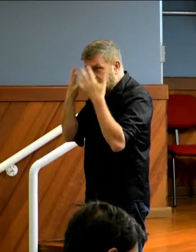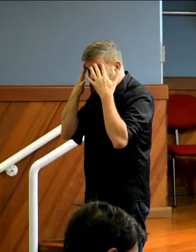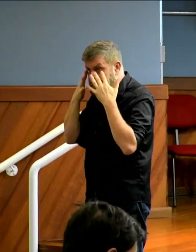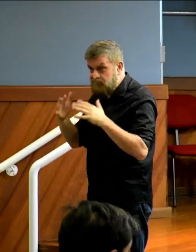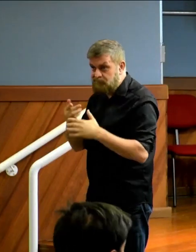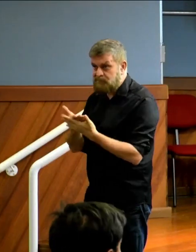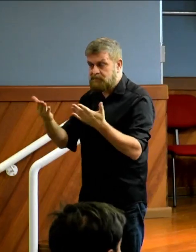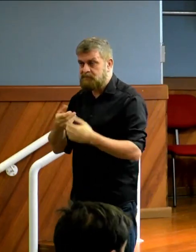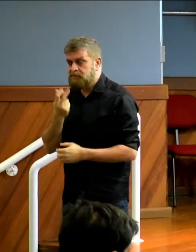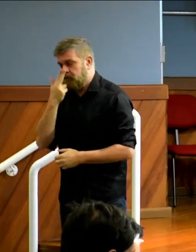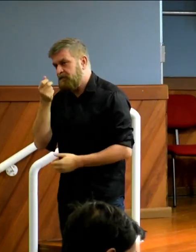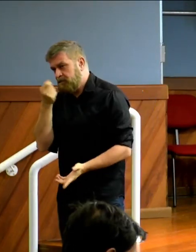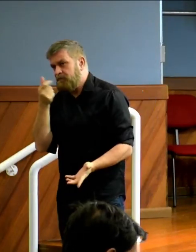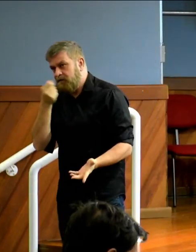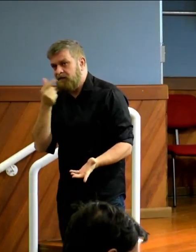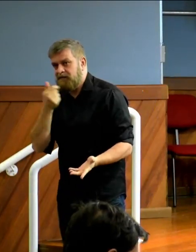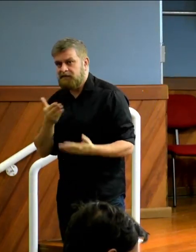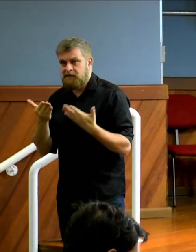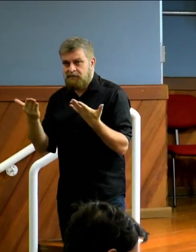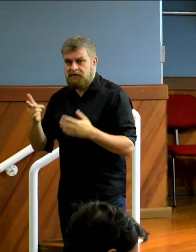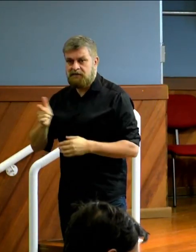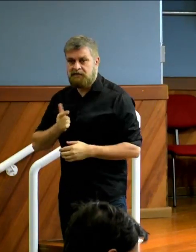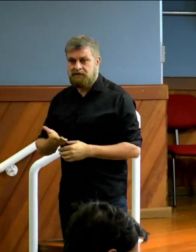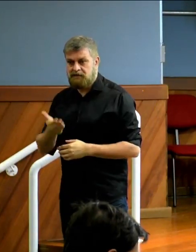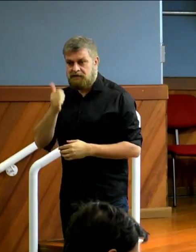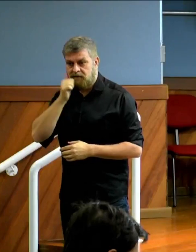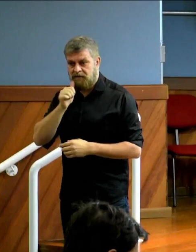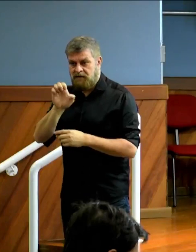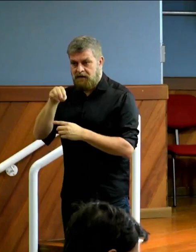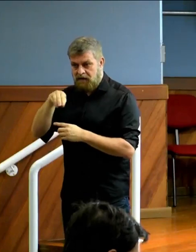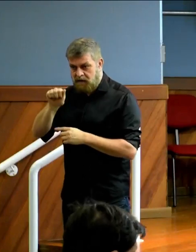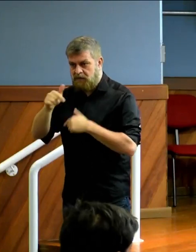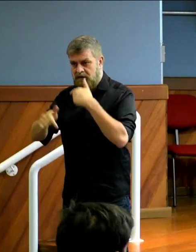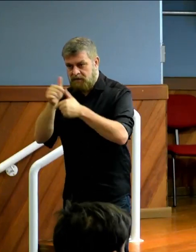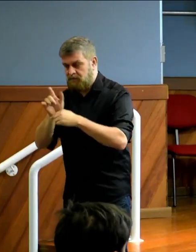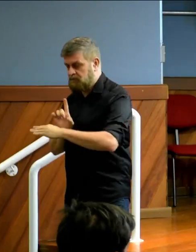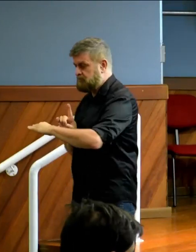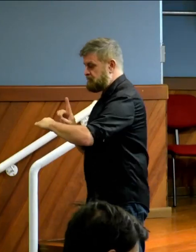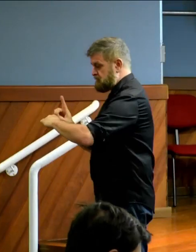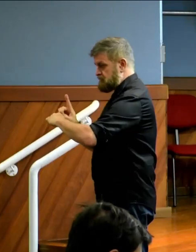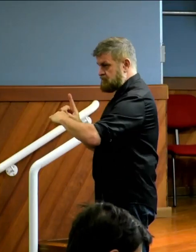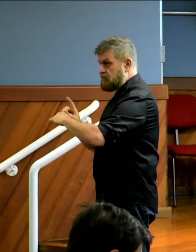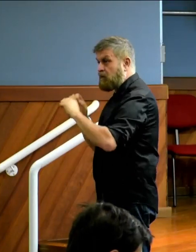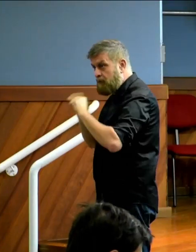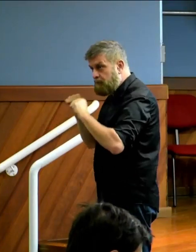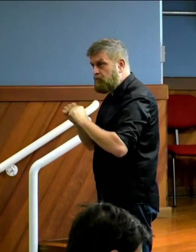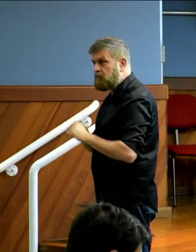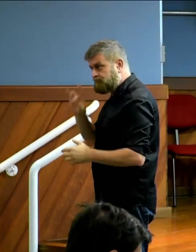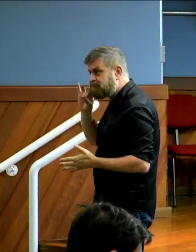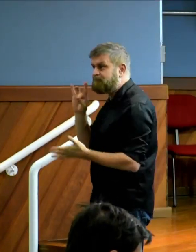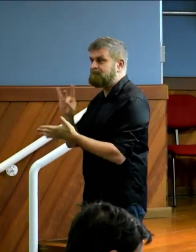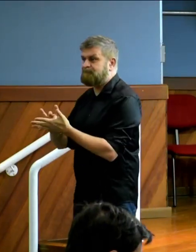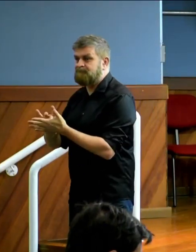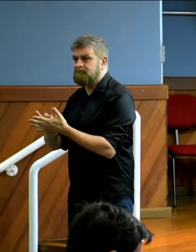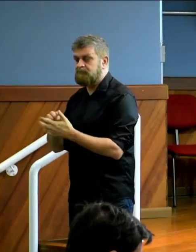pode parecer, assim. E a Emma, que passou muito tempo trabalhando no atendimento, pode estar aqui para dizer. E assim,